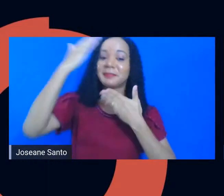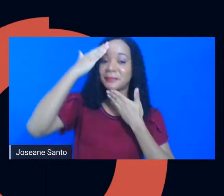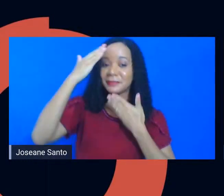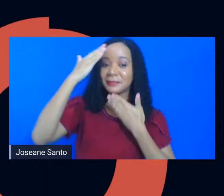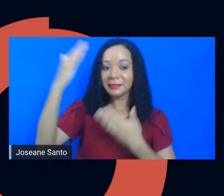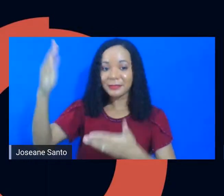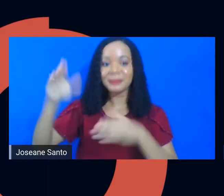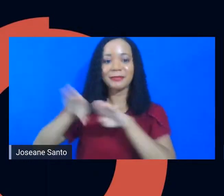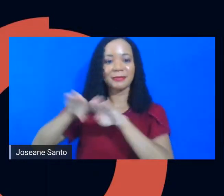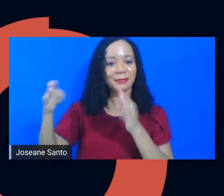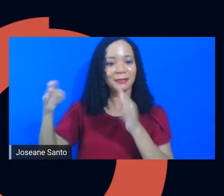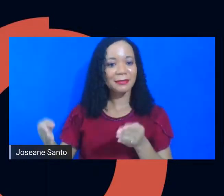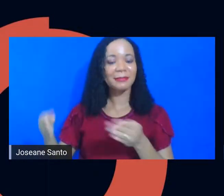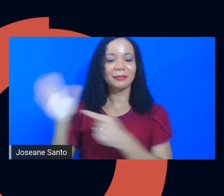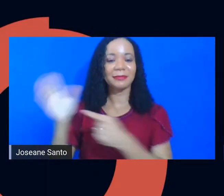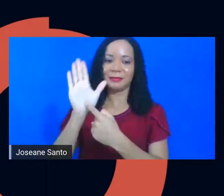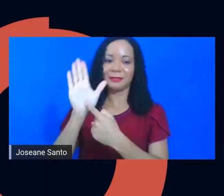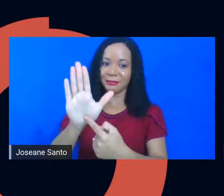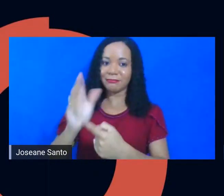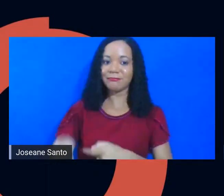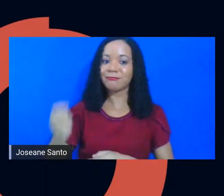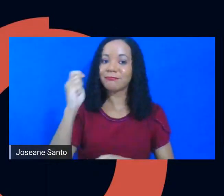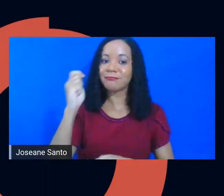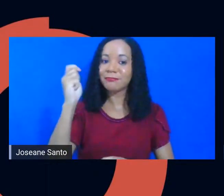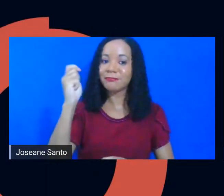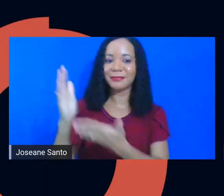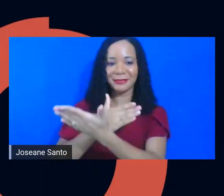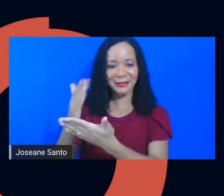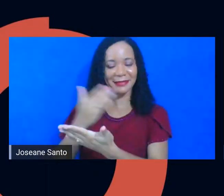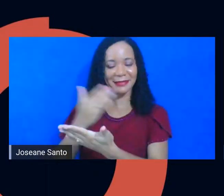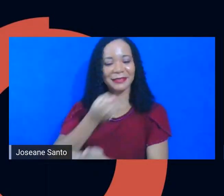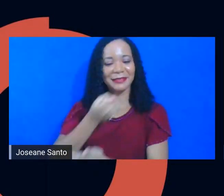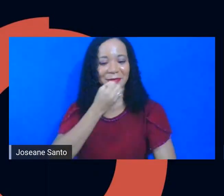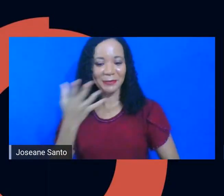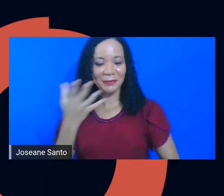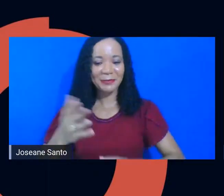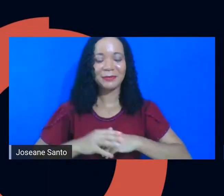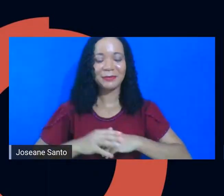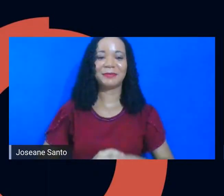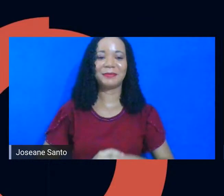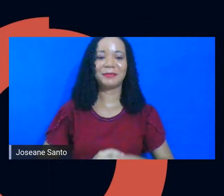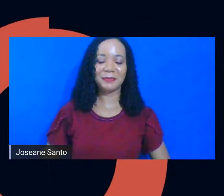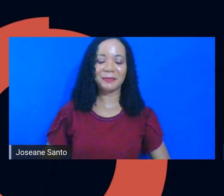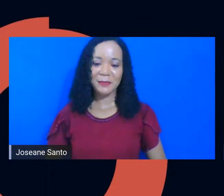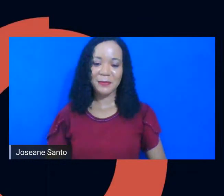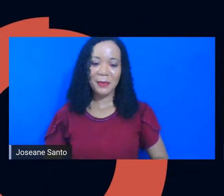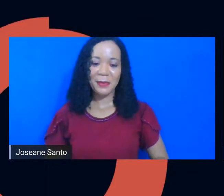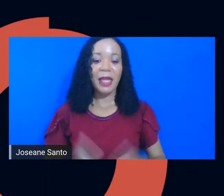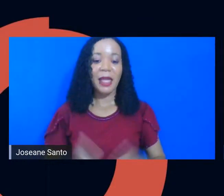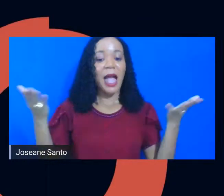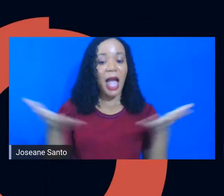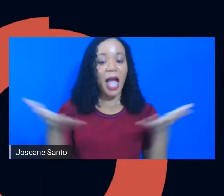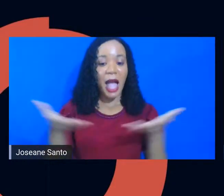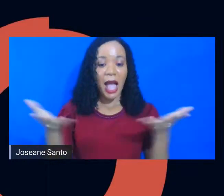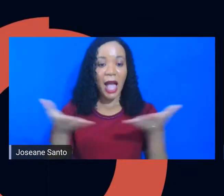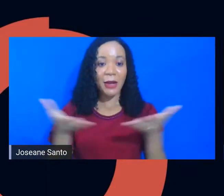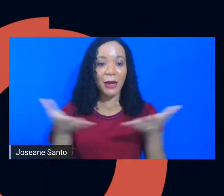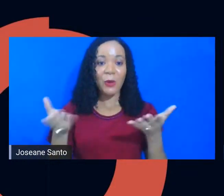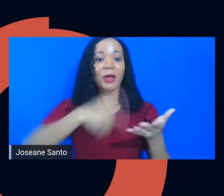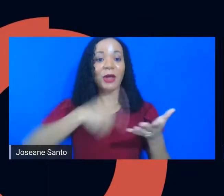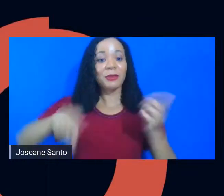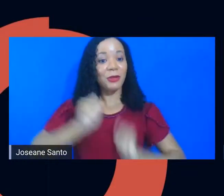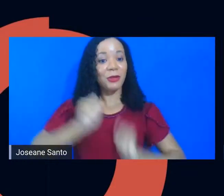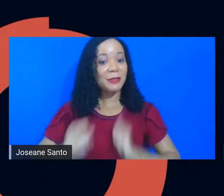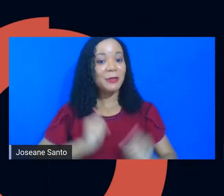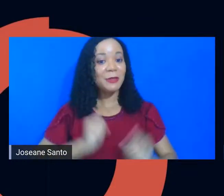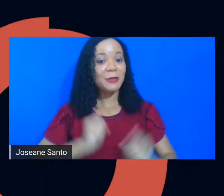vocês pela paciência. Agradeço também a banca pela apresentação, né, com o lançamento do livro, que foi